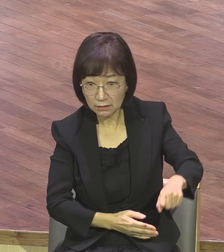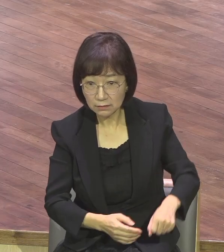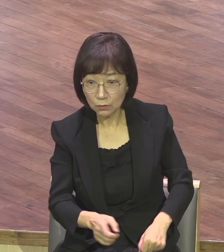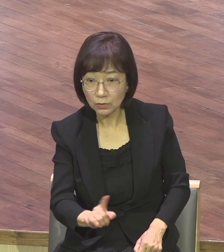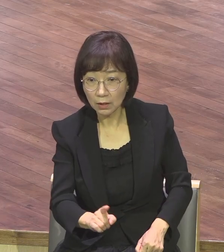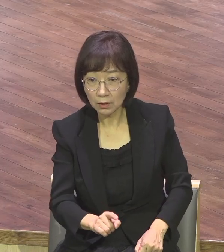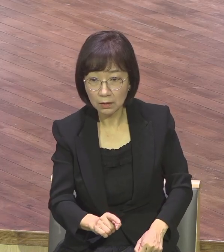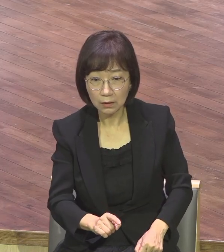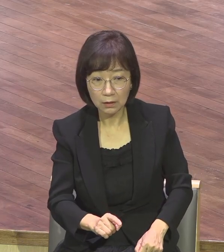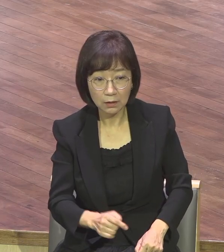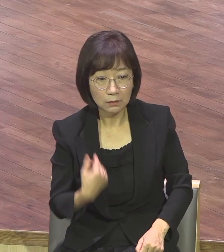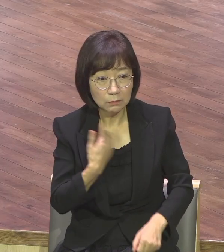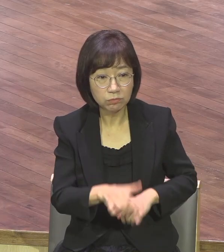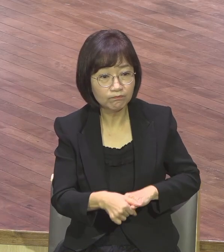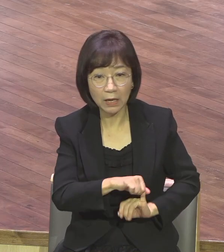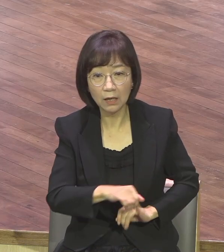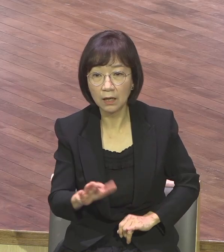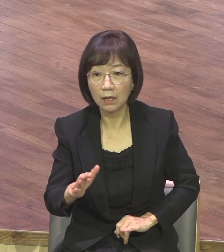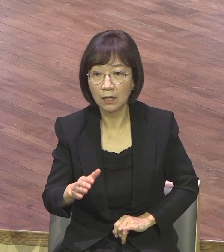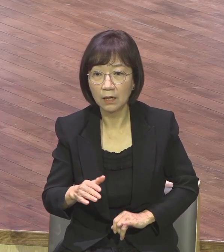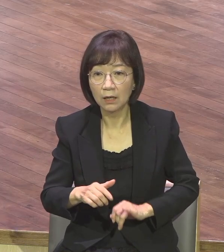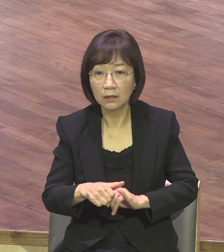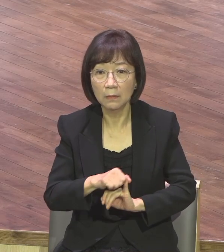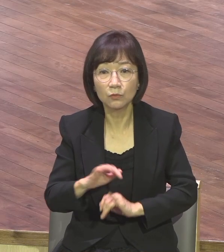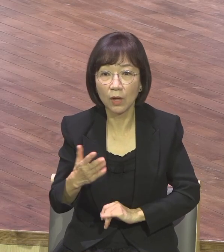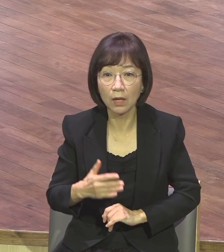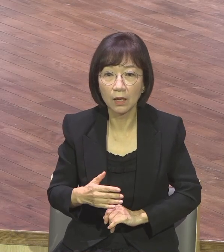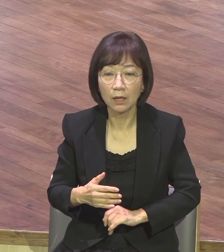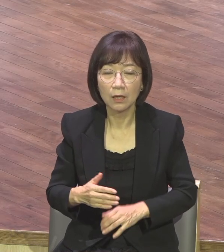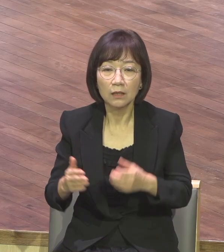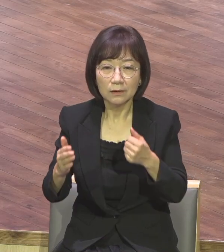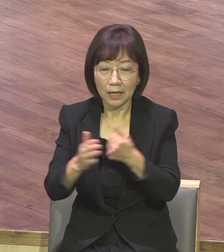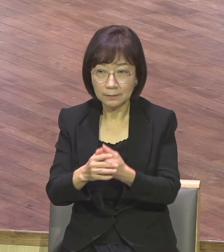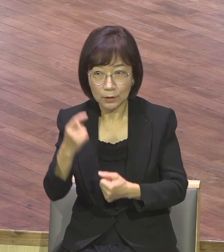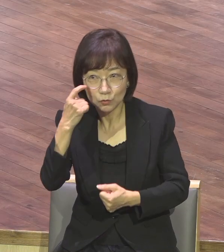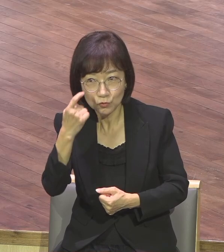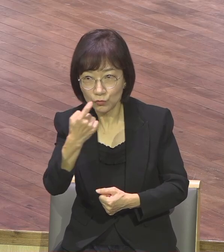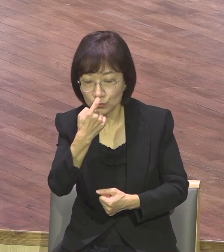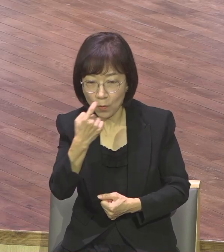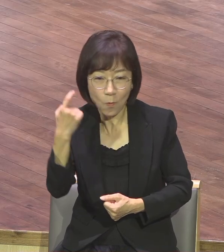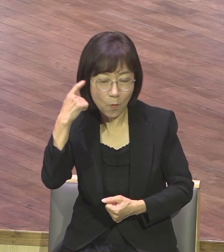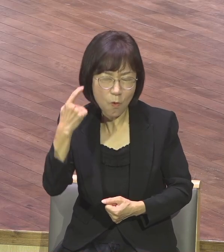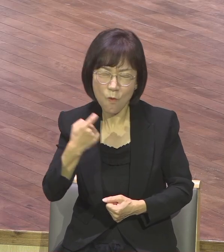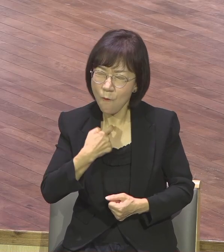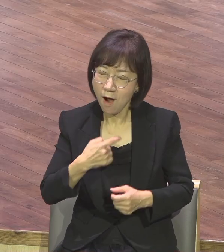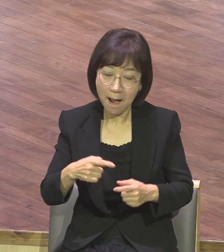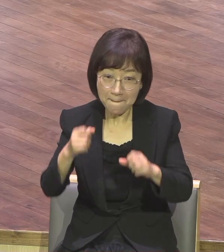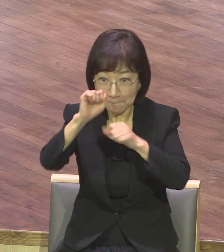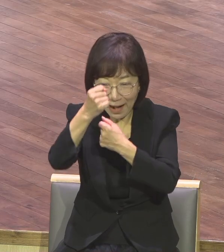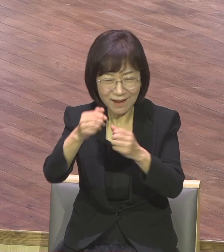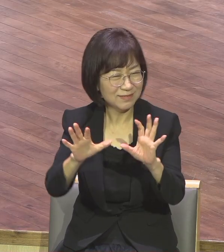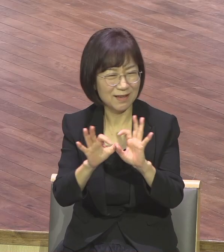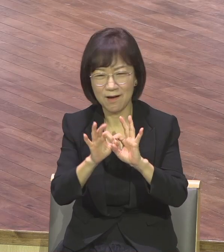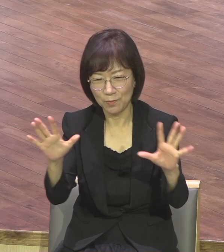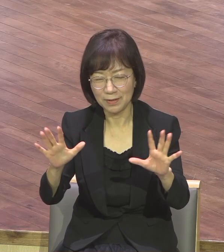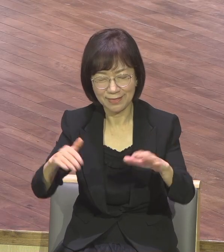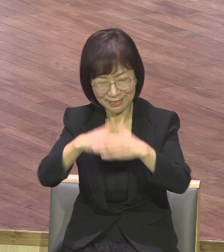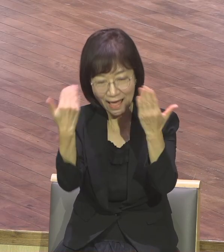주신 대로 그냥 감사하면서 그냥 불평하지 말고 쓰임 받으면 건강하게 산다. 건강한 교회.